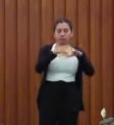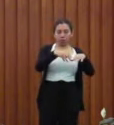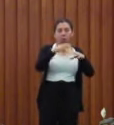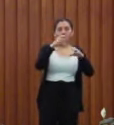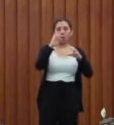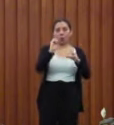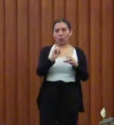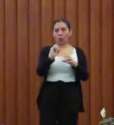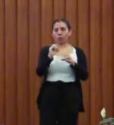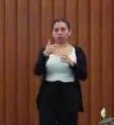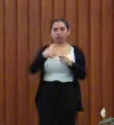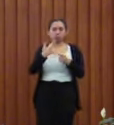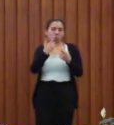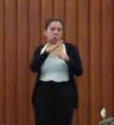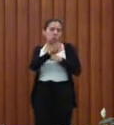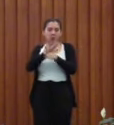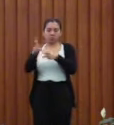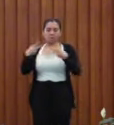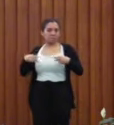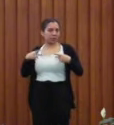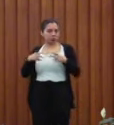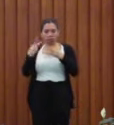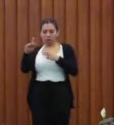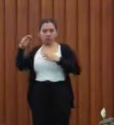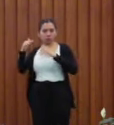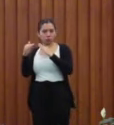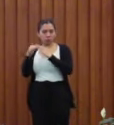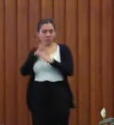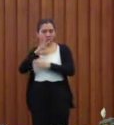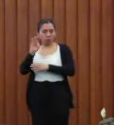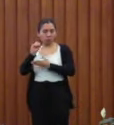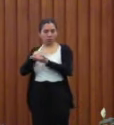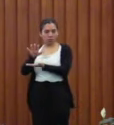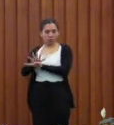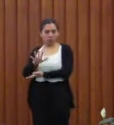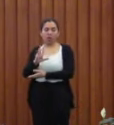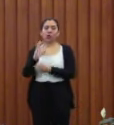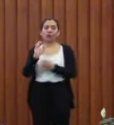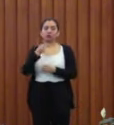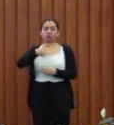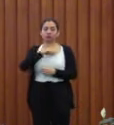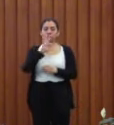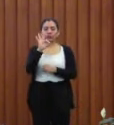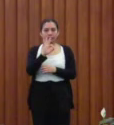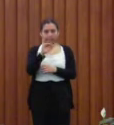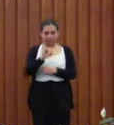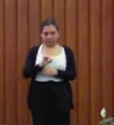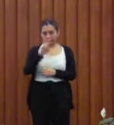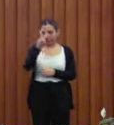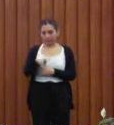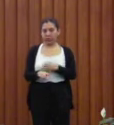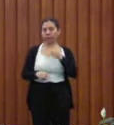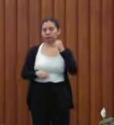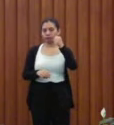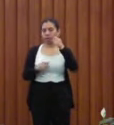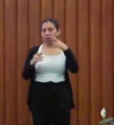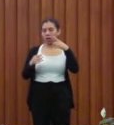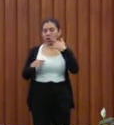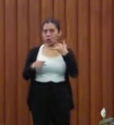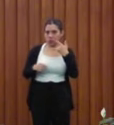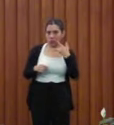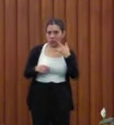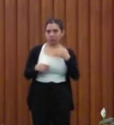casos. Y la segunda pregunta sería, que también somos activistas, que tal vez no estemos como en esta bandera